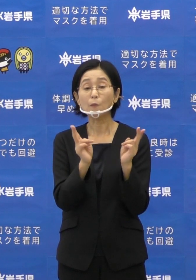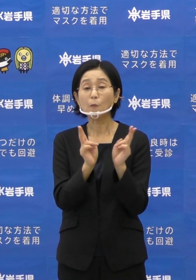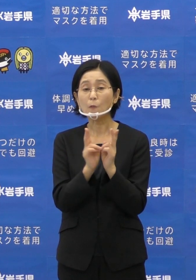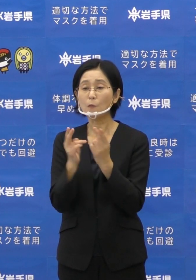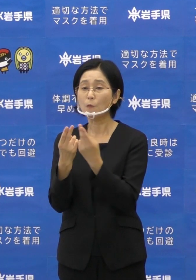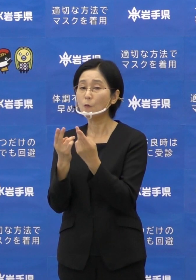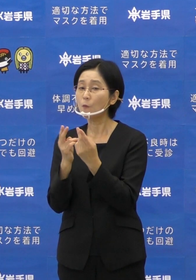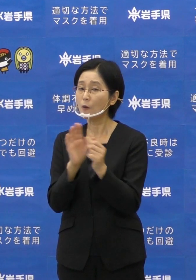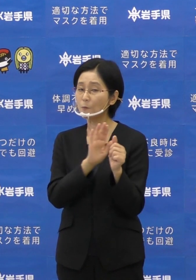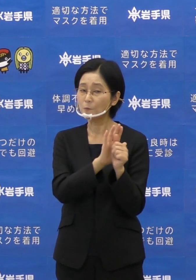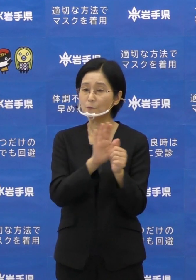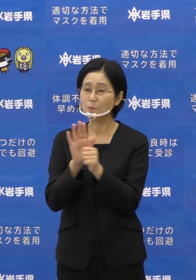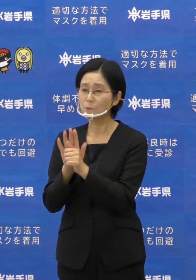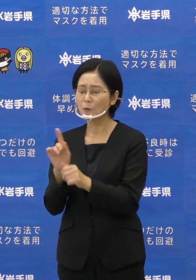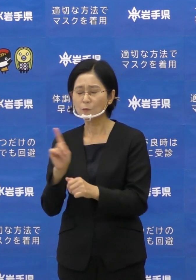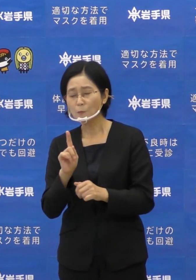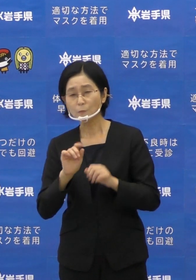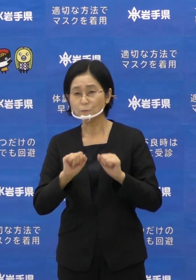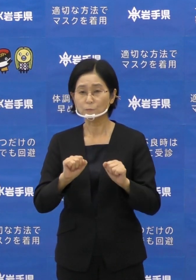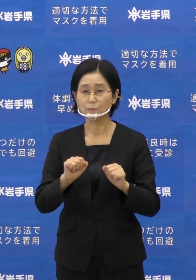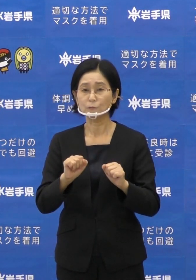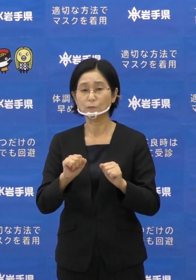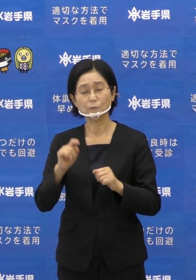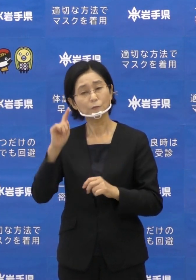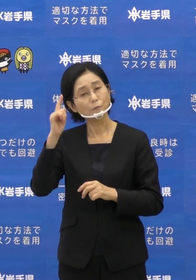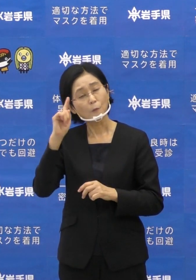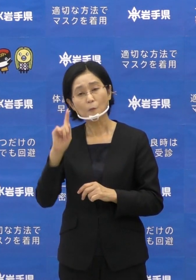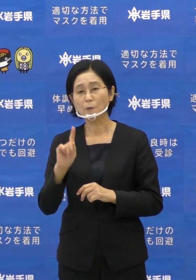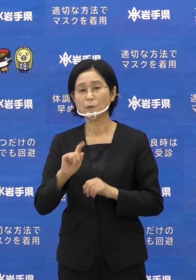認としてはですねどのようにこうしてほしい